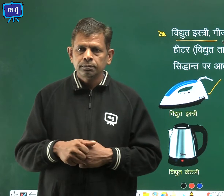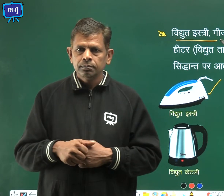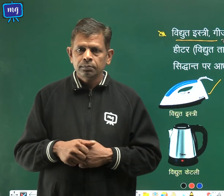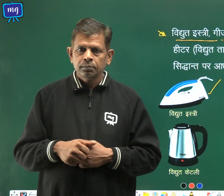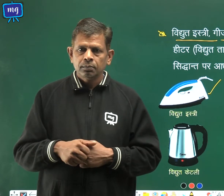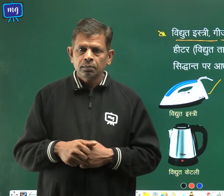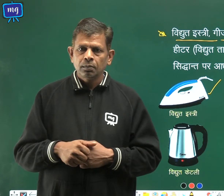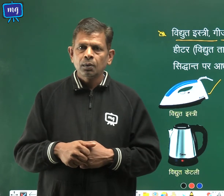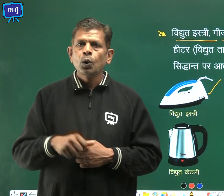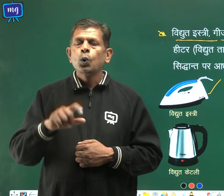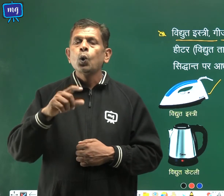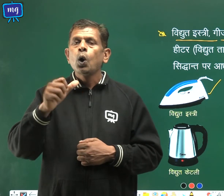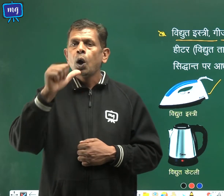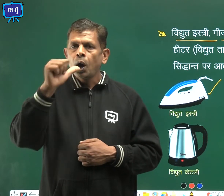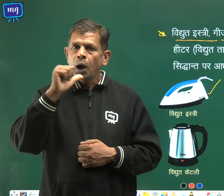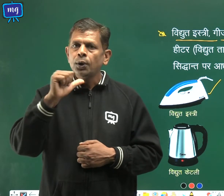गीजर,